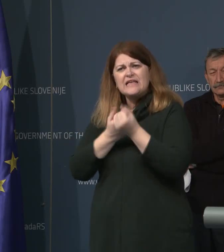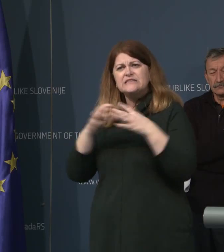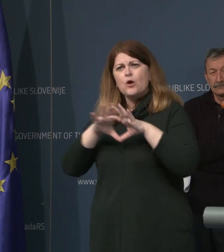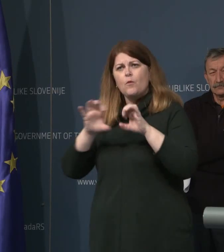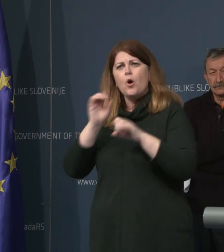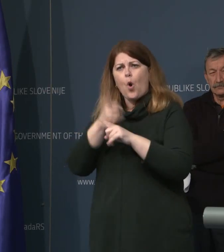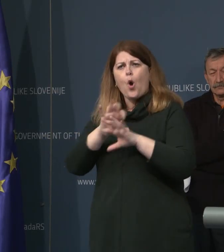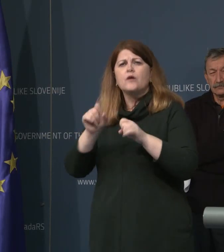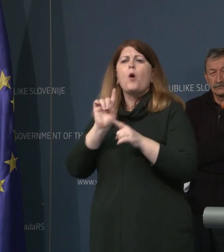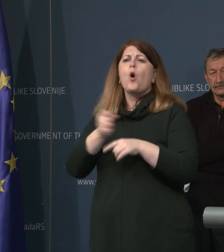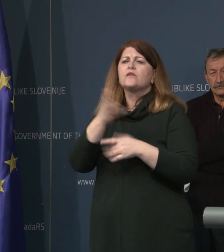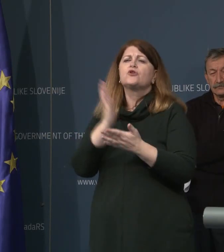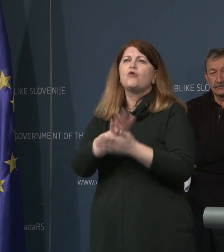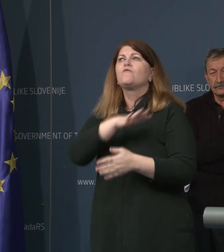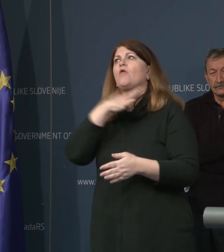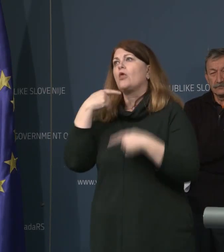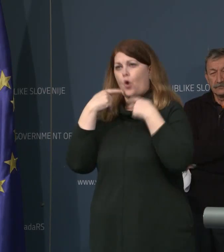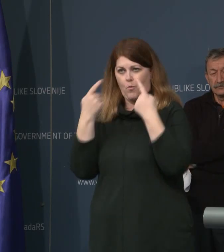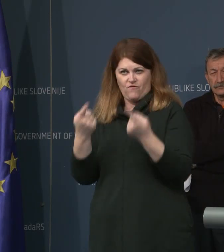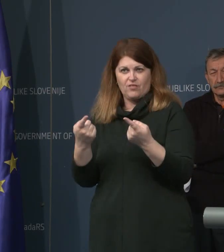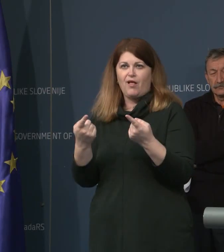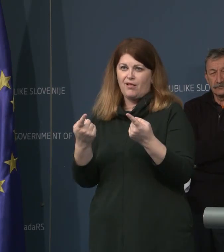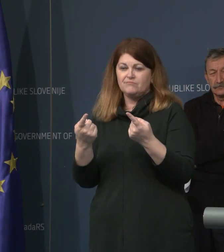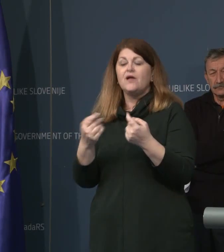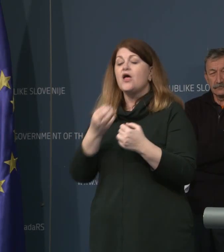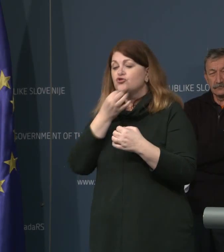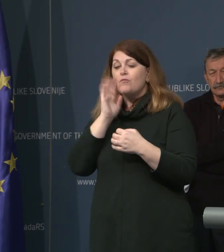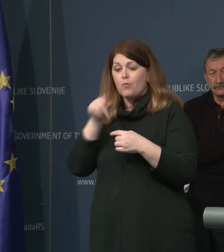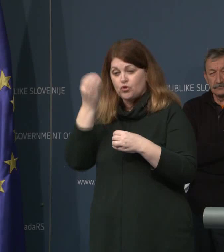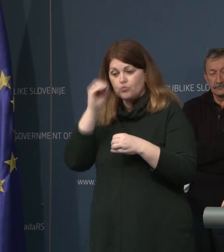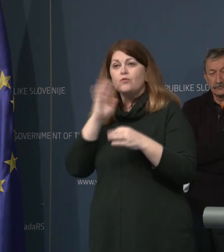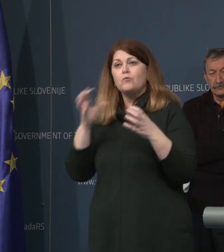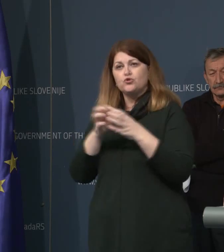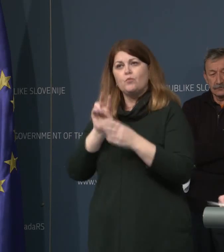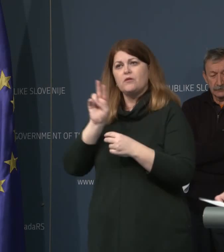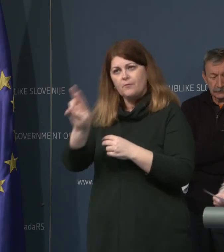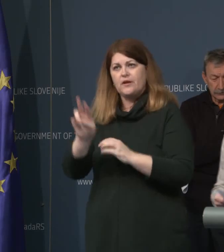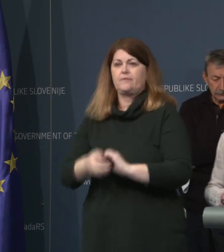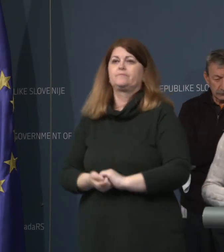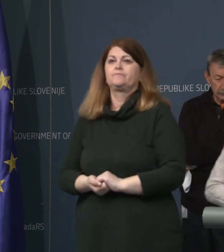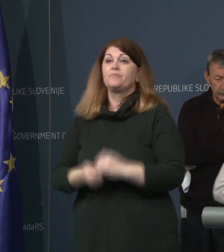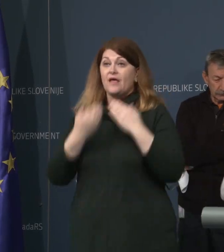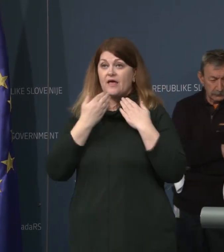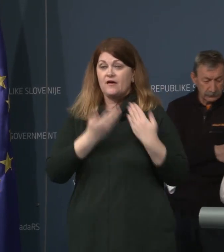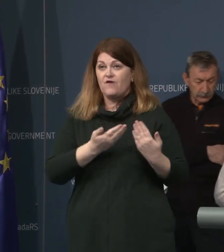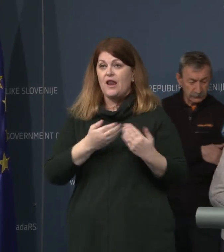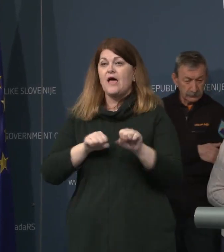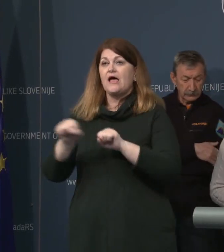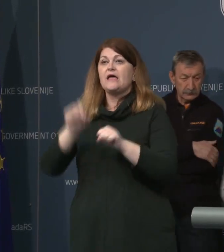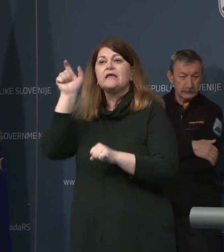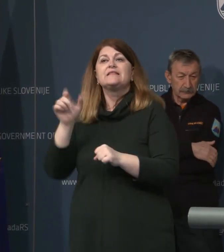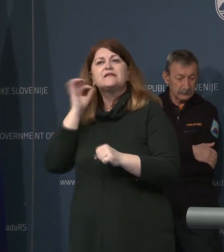o katerih sem pa že zelo veliko govorila, bomo pa prišli skupaj naprej. Hvala direktorici za